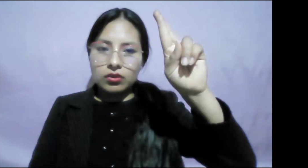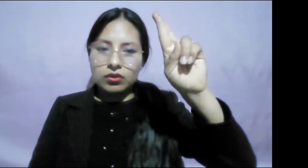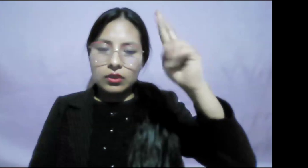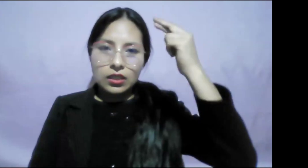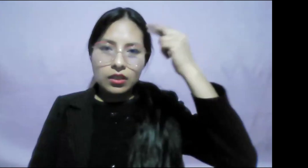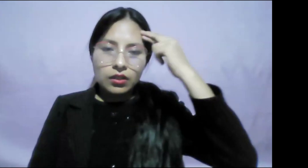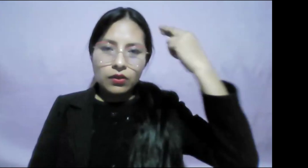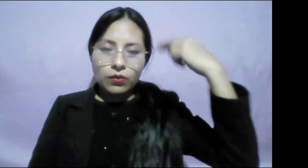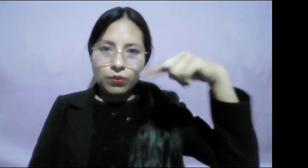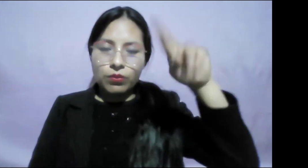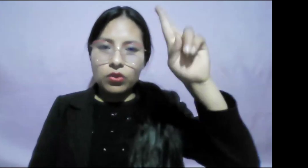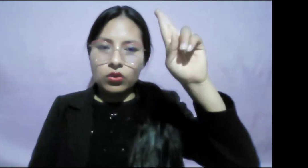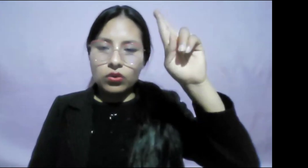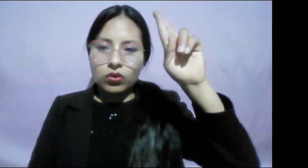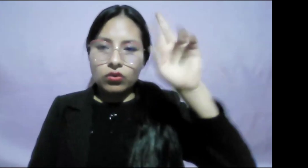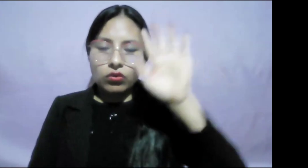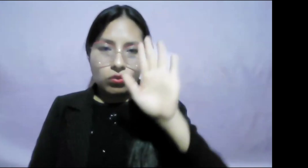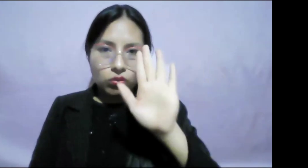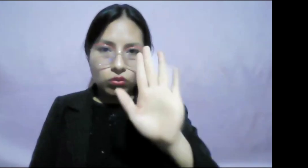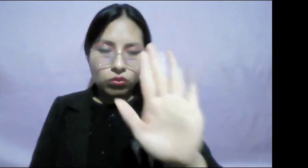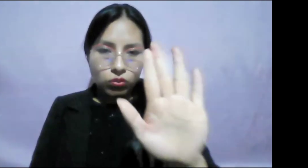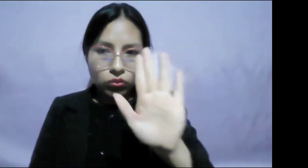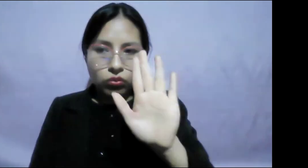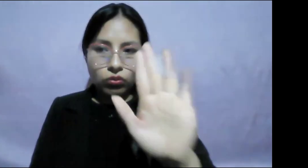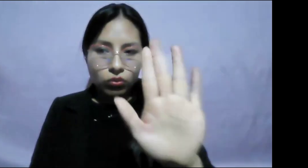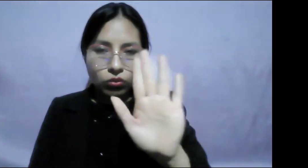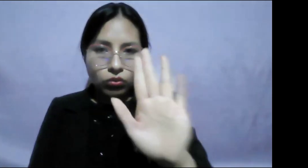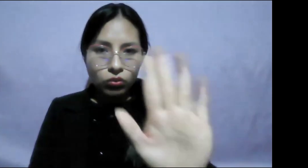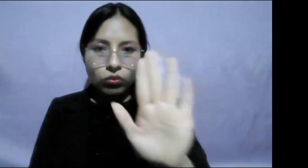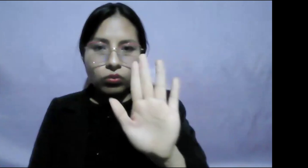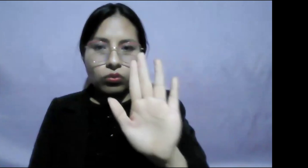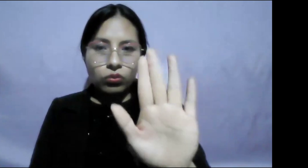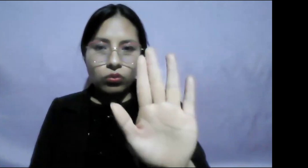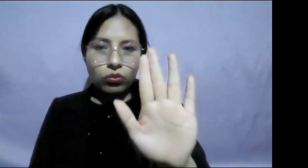por por como